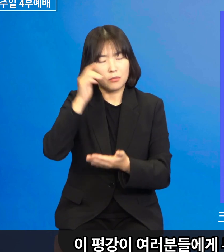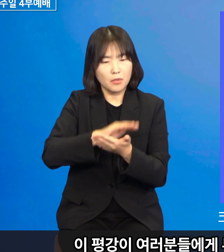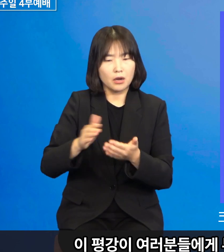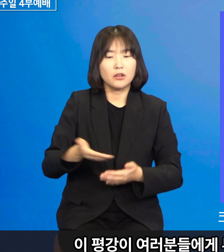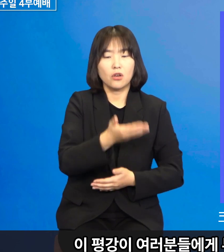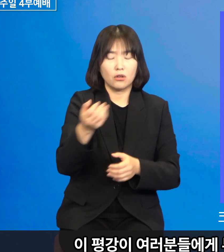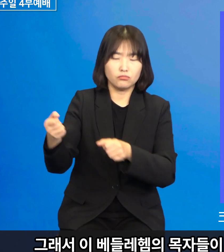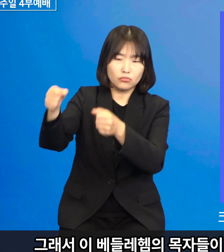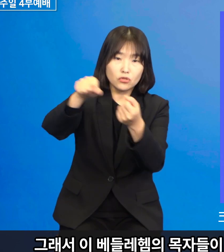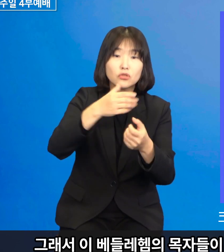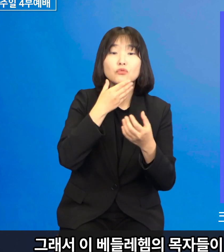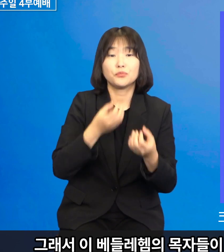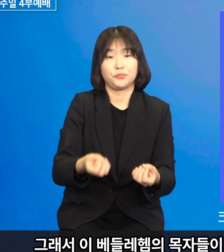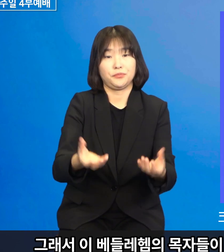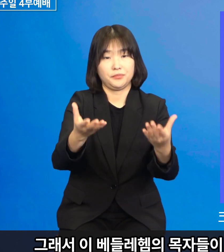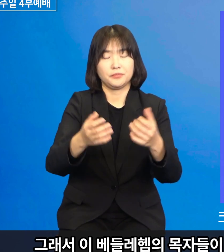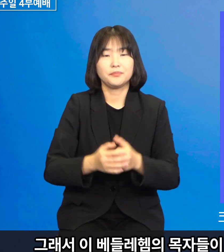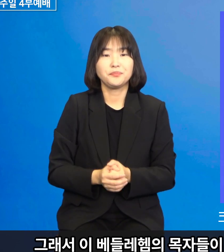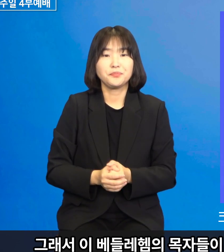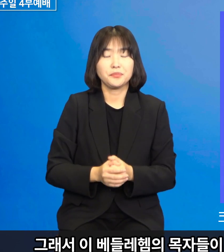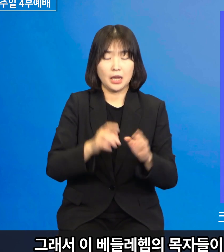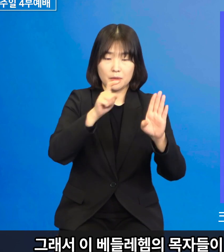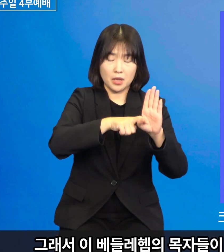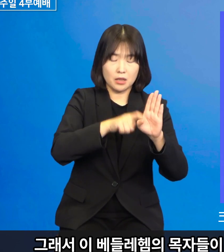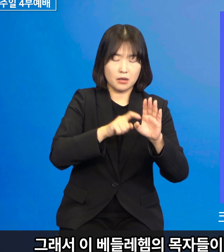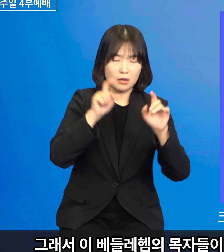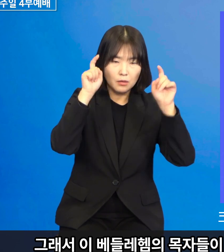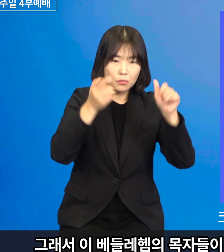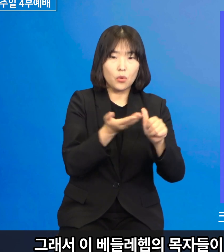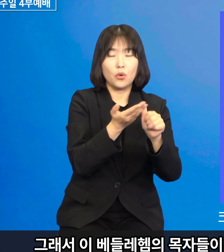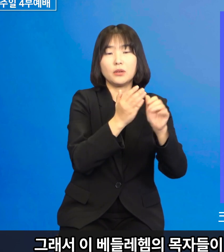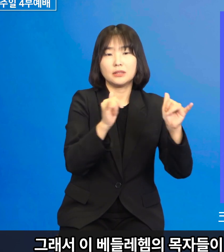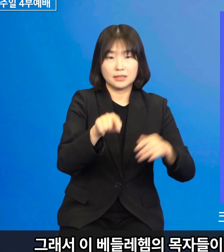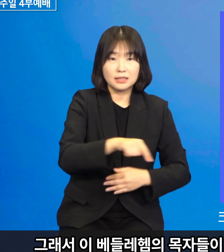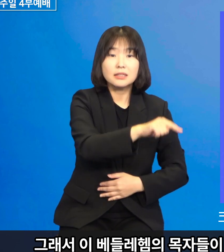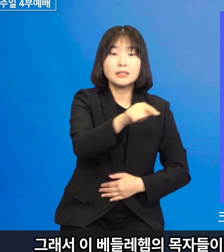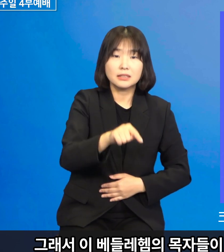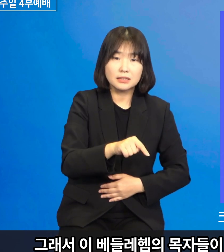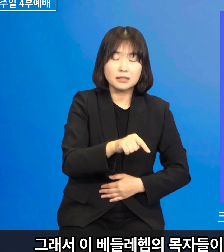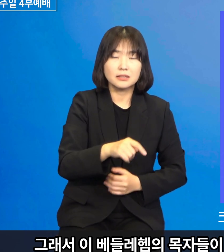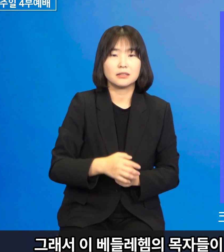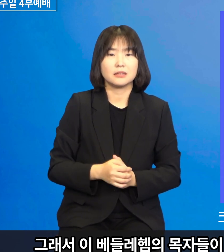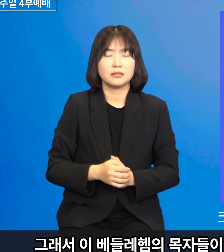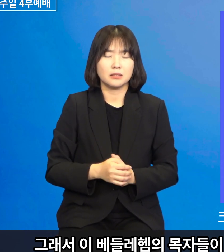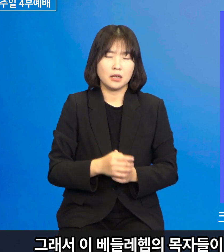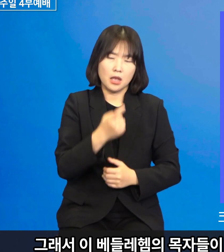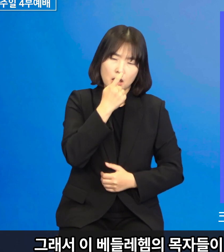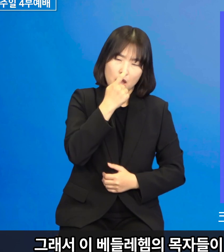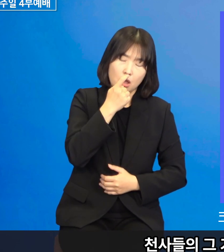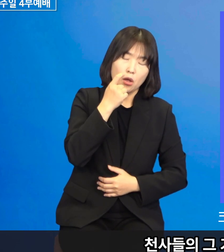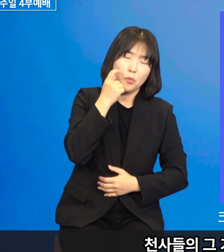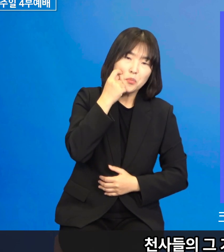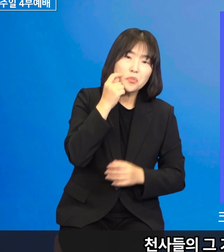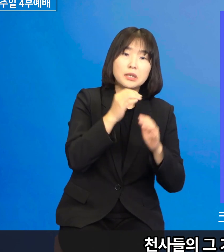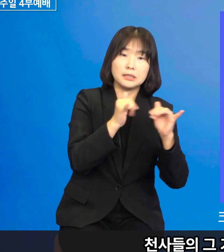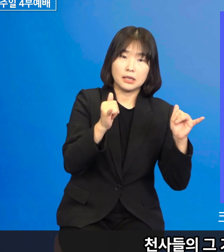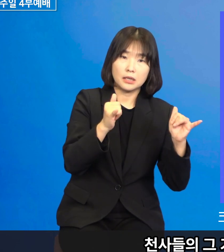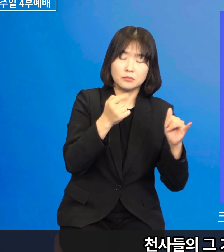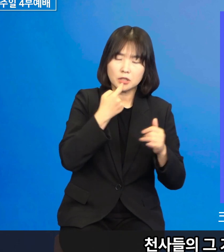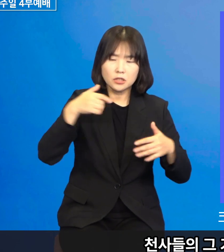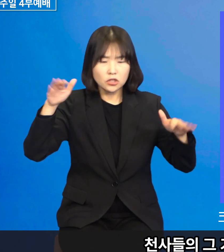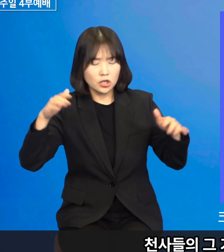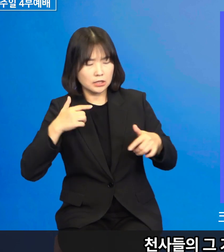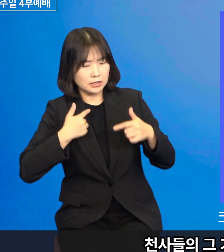되기를 축복합니다. 그래서 이 베들레헴의 목자들이 비록 배우지 못한 사람들이었지만 천사들의 그